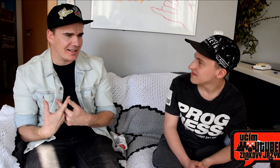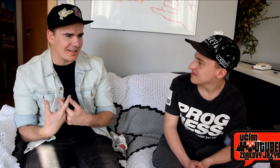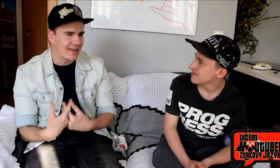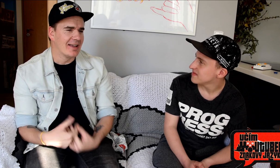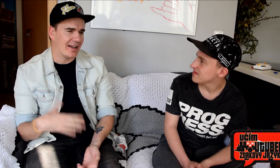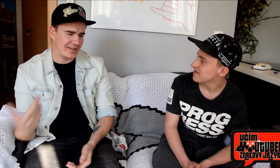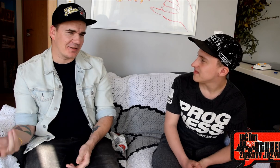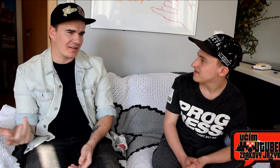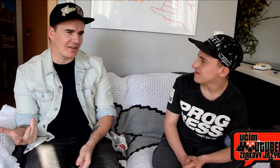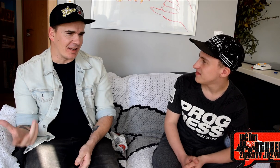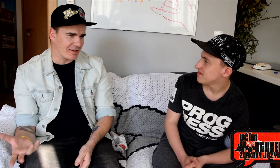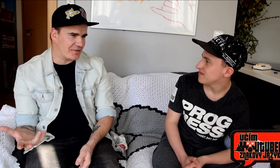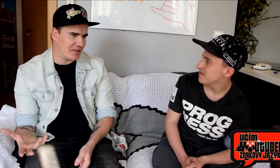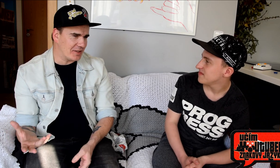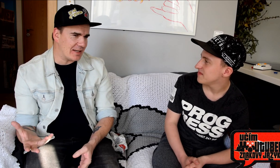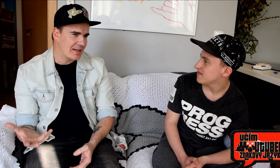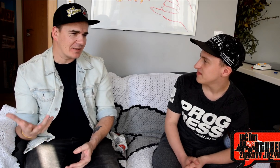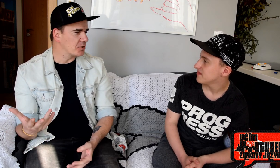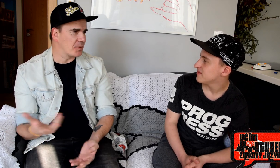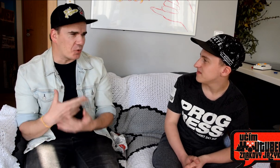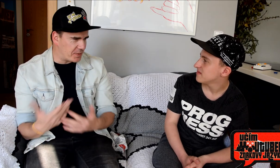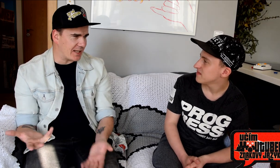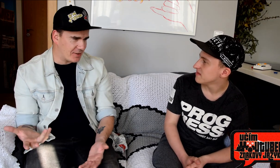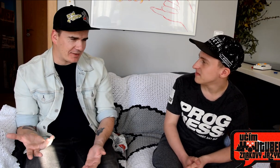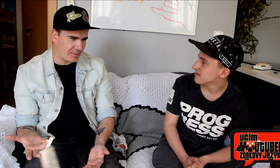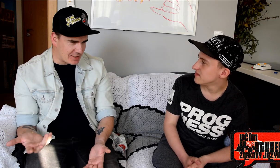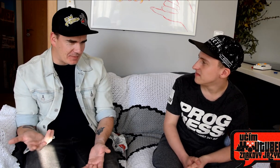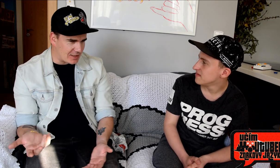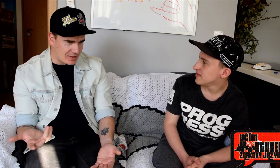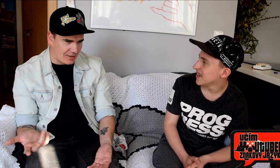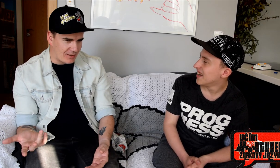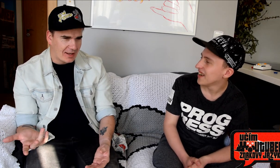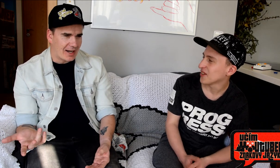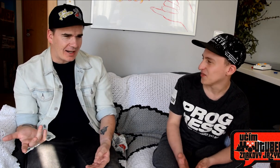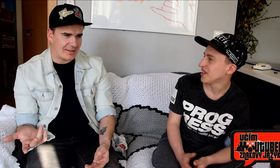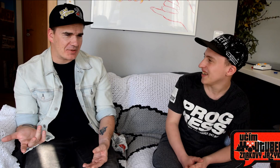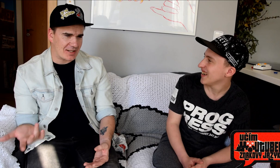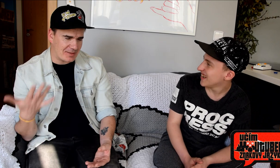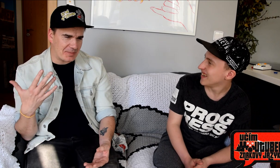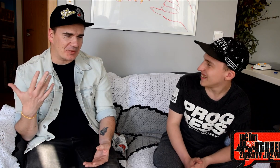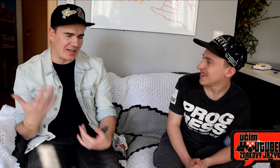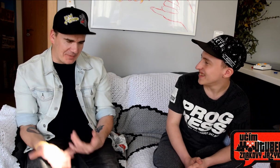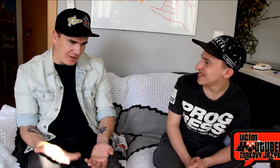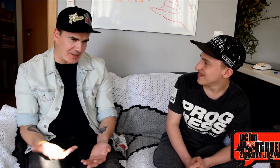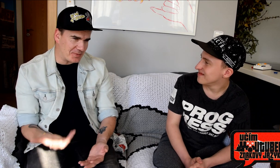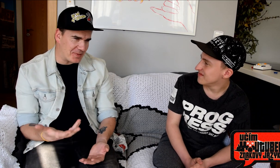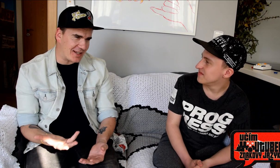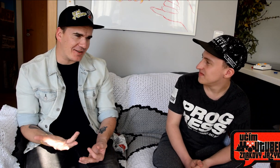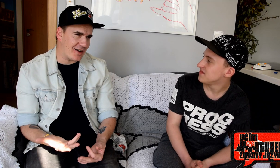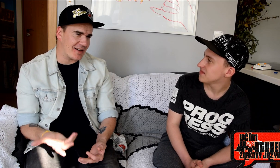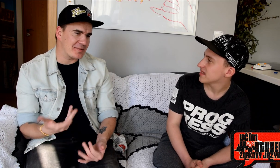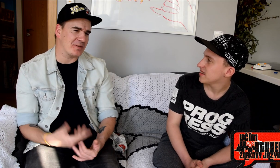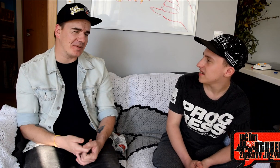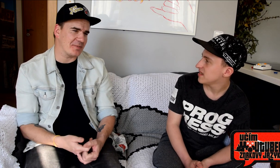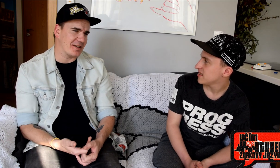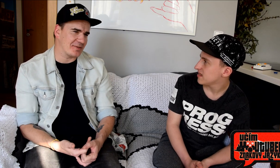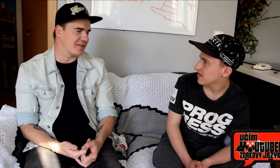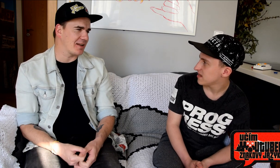lidi. A já jsem to ukazoval Adolfínovi, tomu to bylo úplně jedno samozřejmě, že jo. A já jsem mu řekl, že by mu to nemělo být úplně jedno a že bychom tím měli zkusit